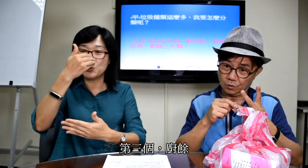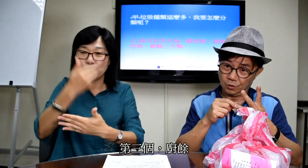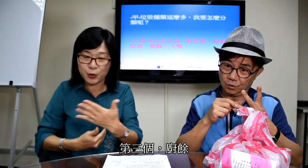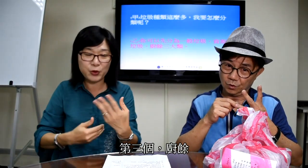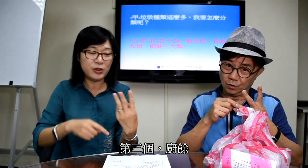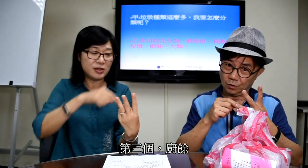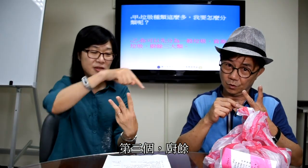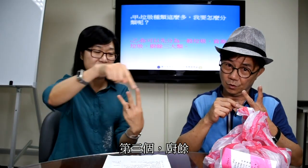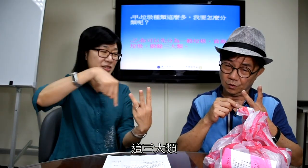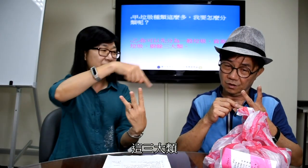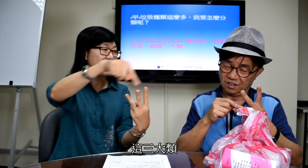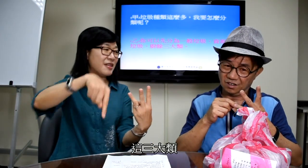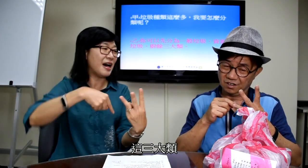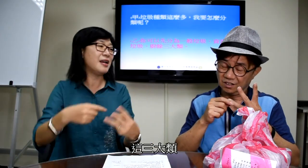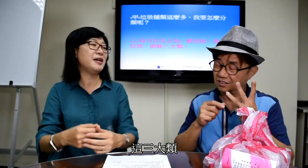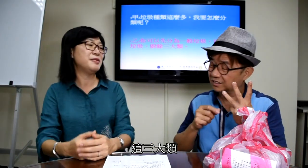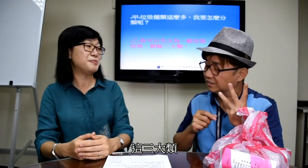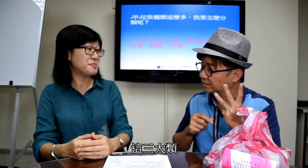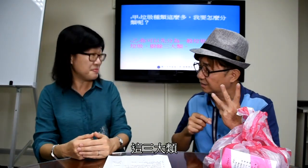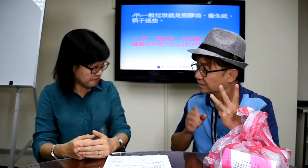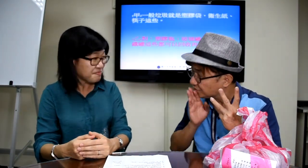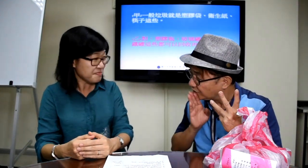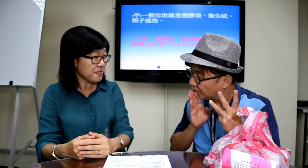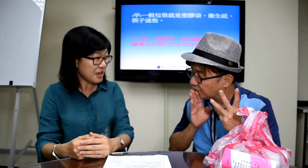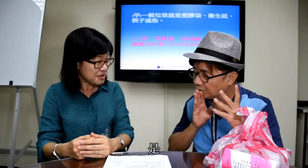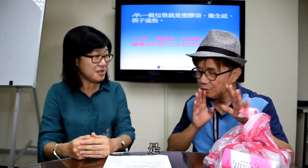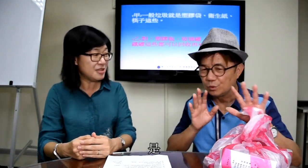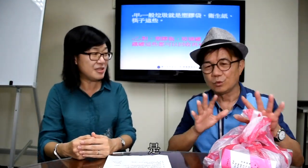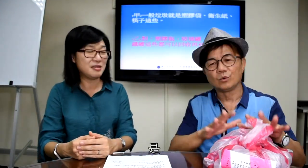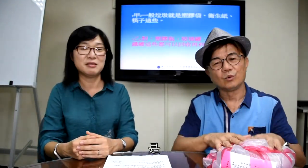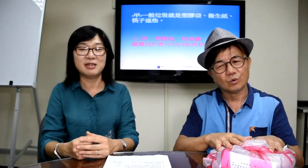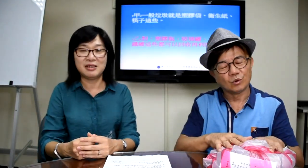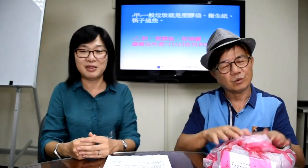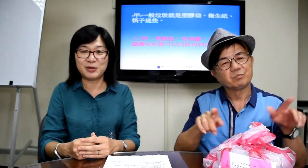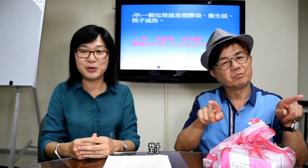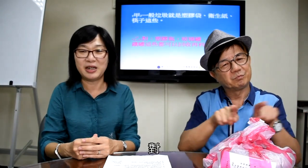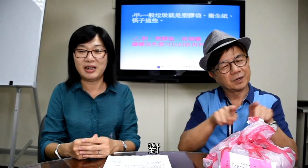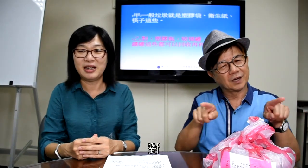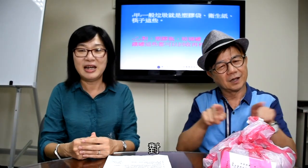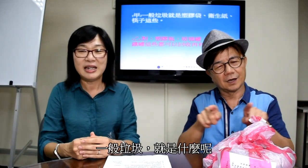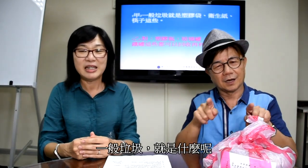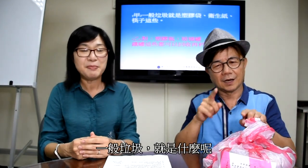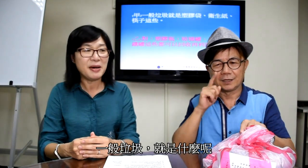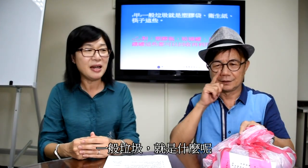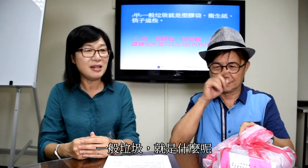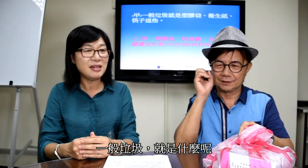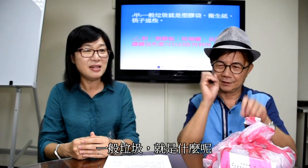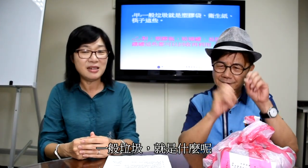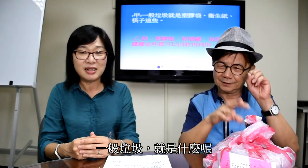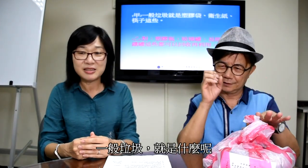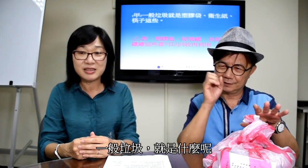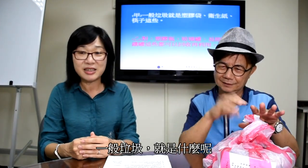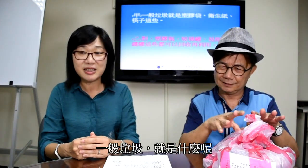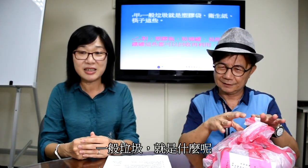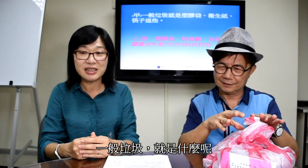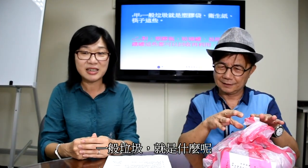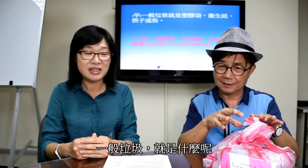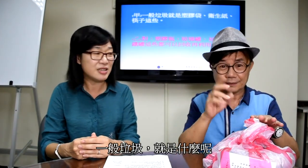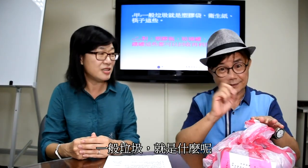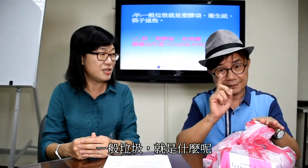余，这三大类。是，对，一般垃圾就